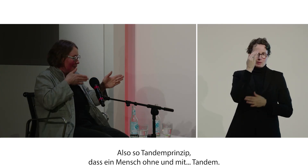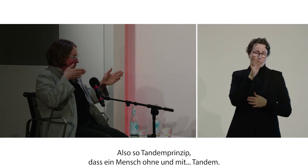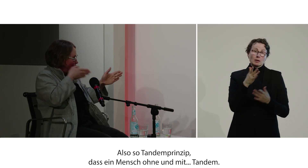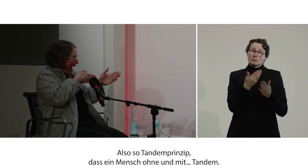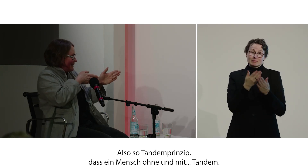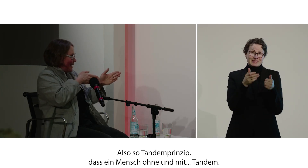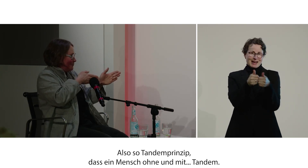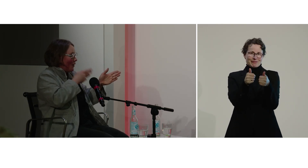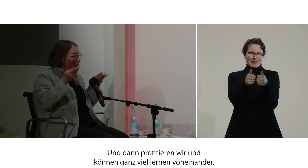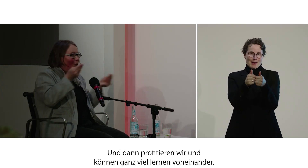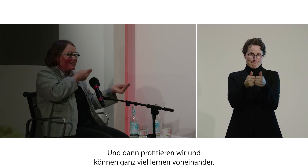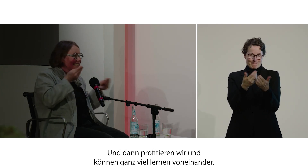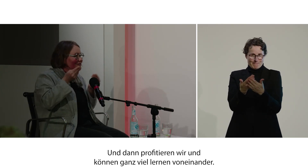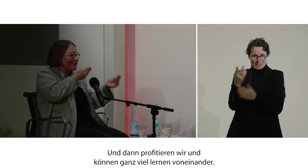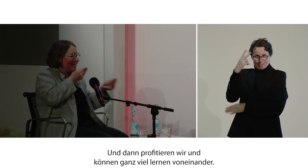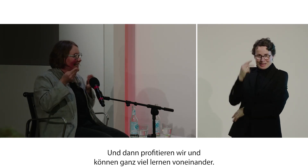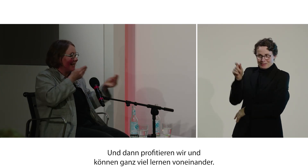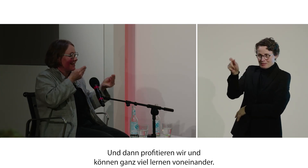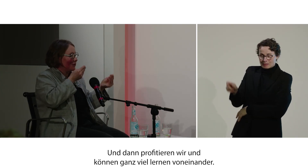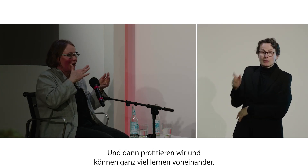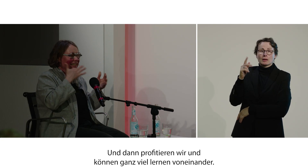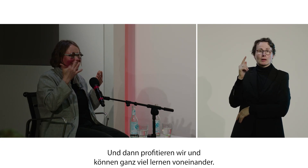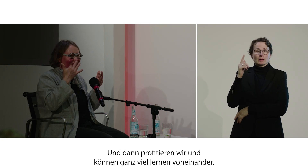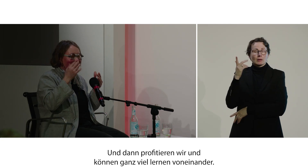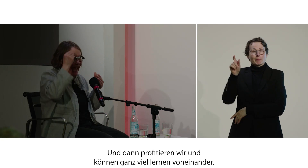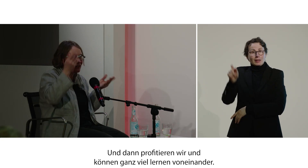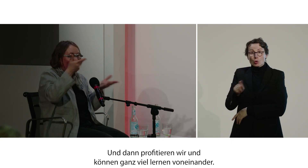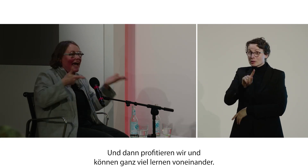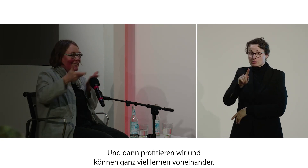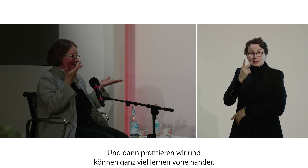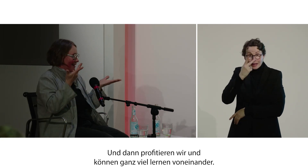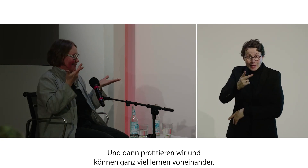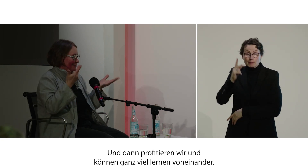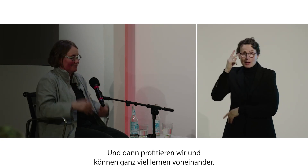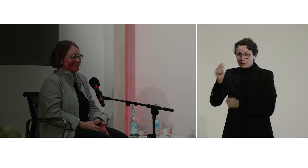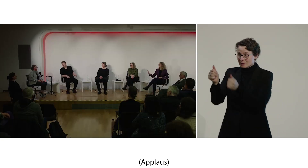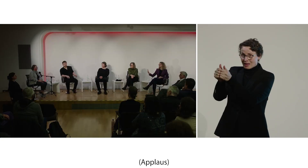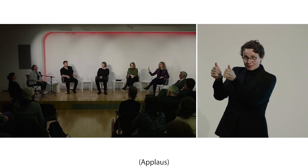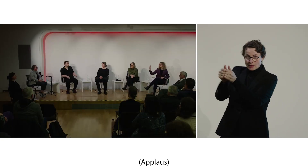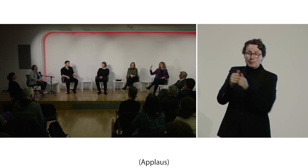Mensch ohne Behinderung so Tandem. Und dann profitieren wir voneinander und können ganz viel lernen voneinander.